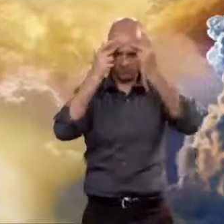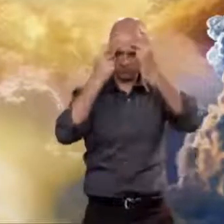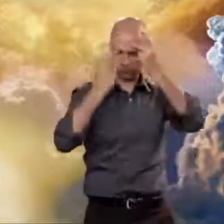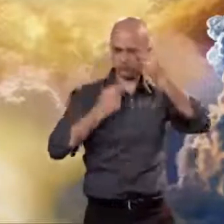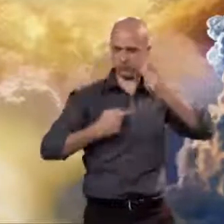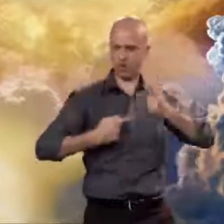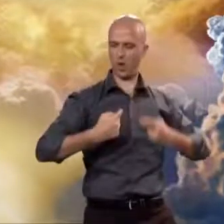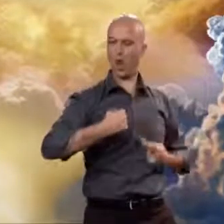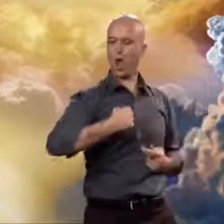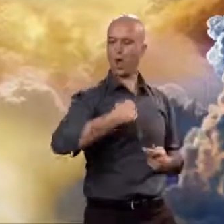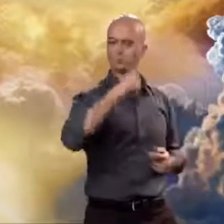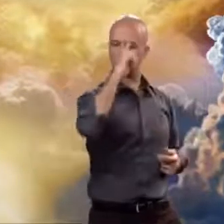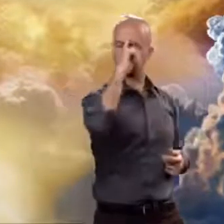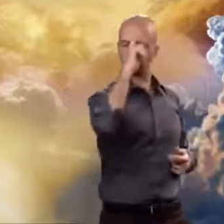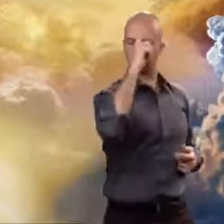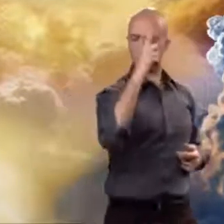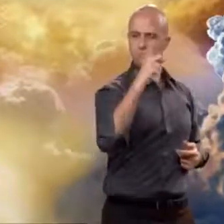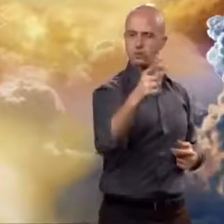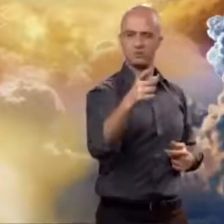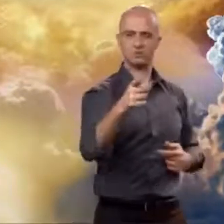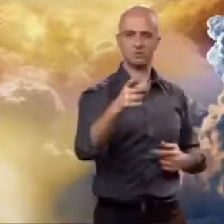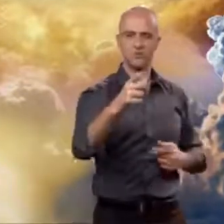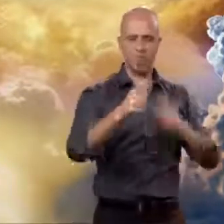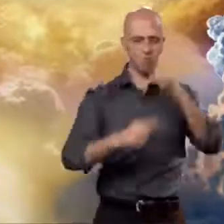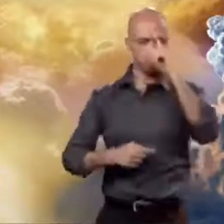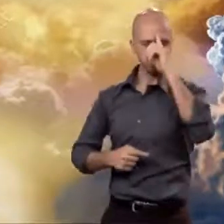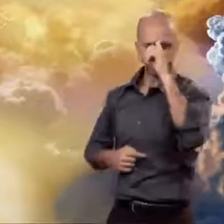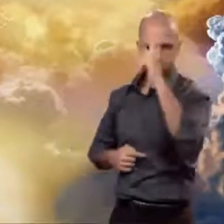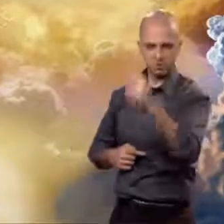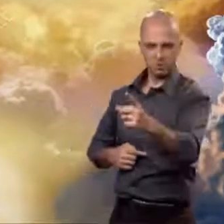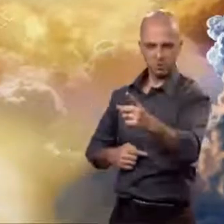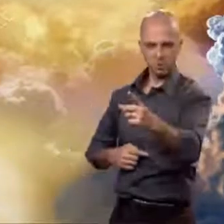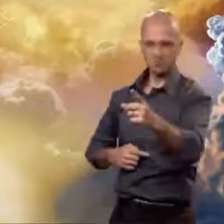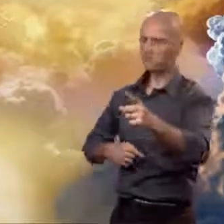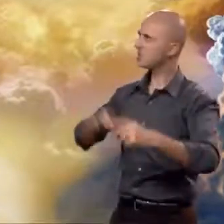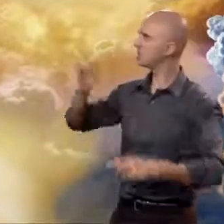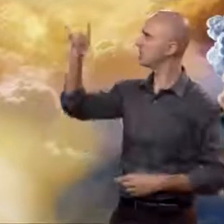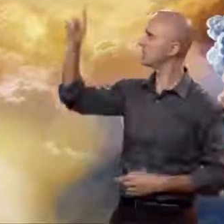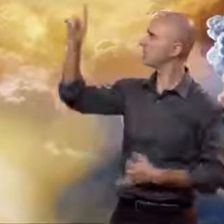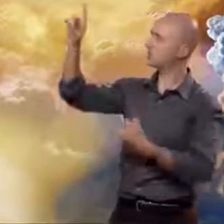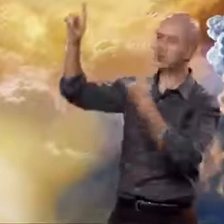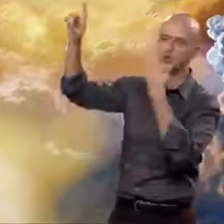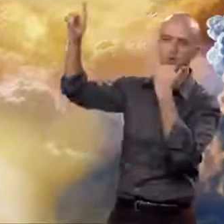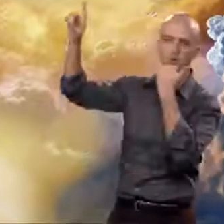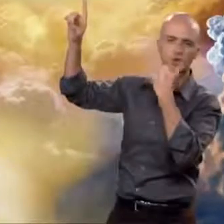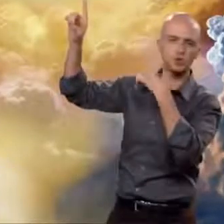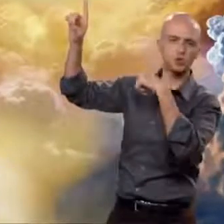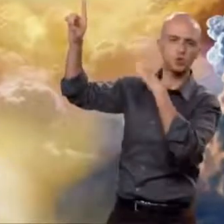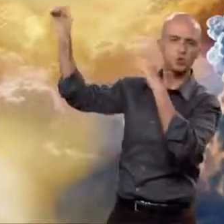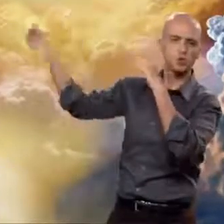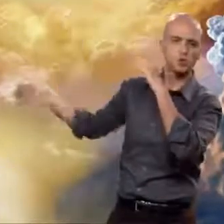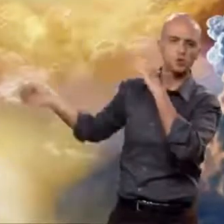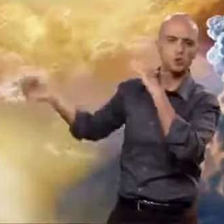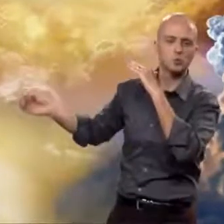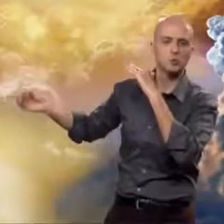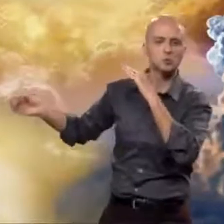responsabilidade pela sua própria salvação. Leem os ensinos do Salvador quase sem percebê-los. São, porém, infalíveis